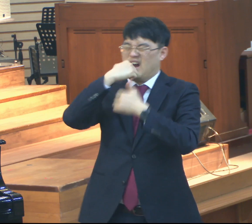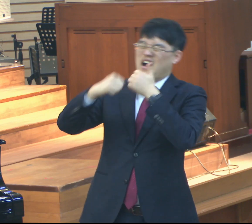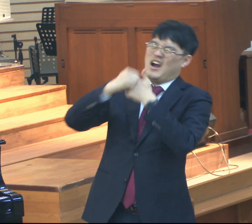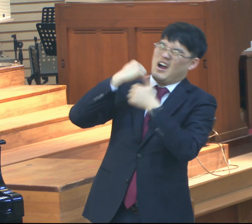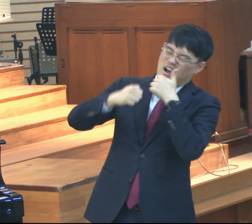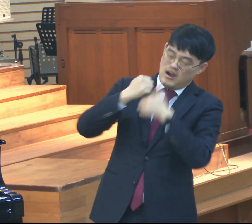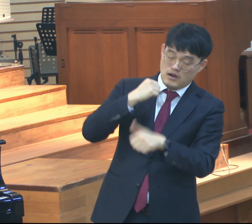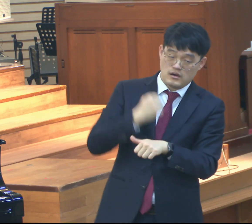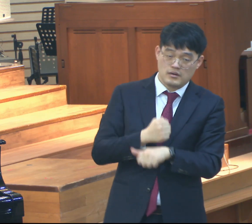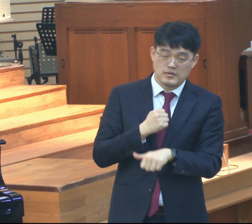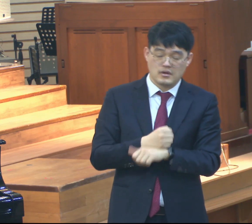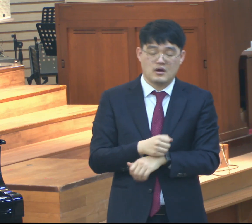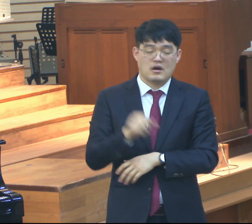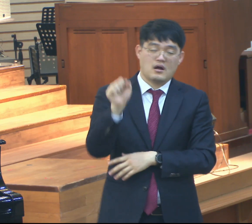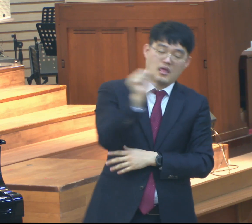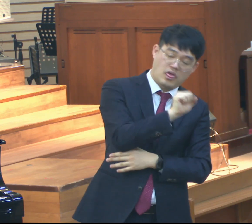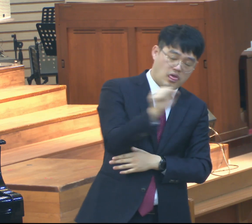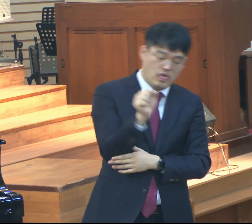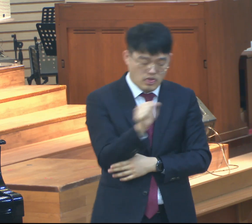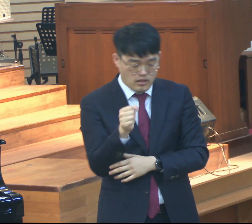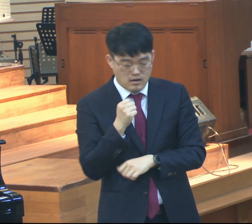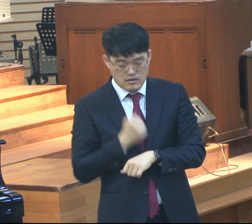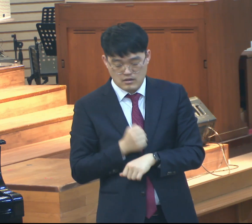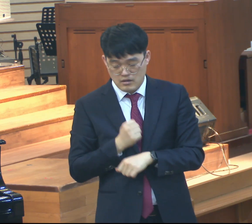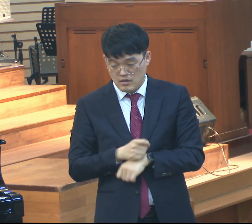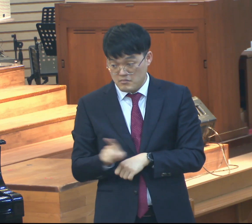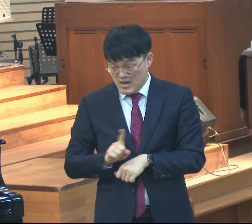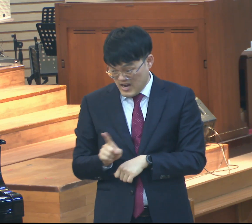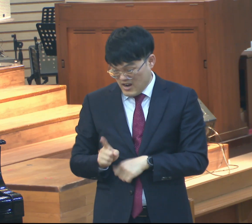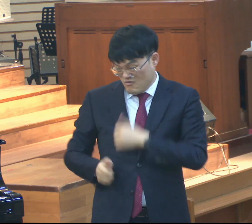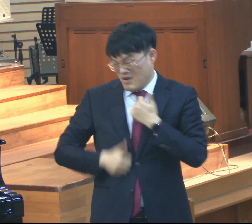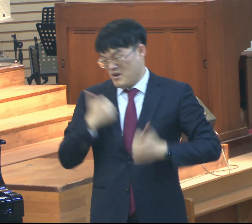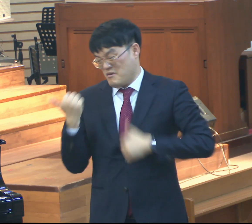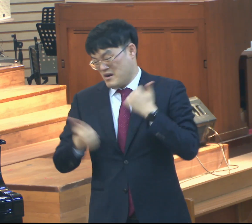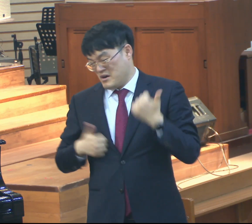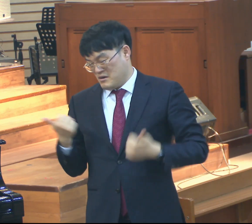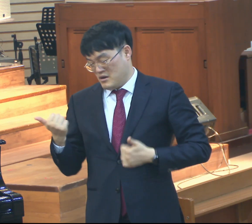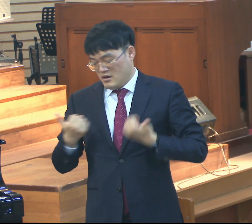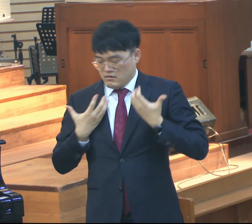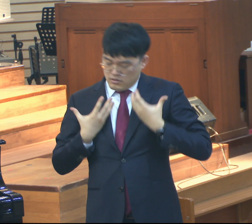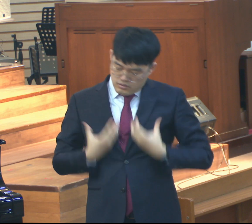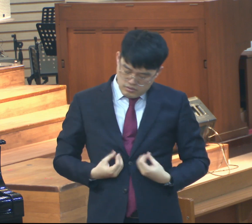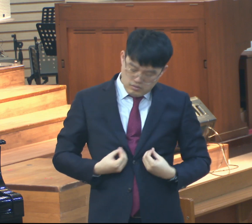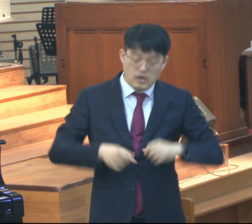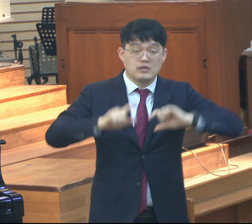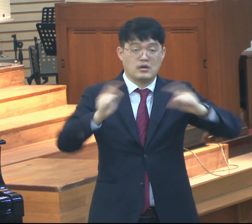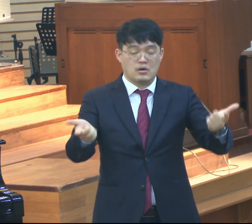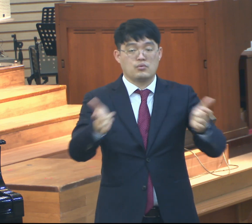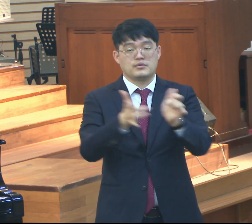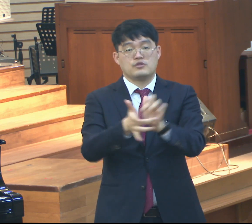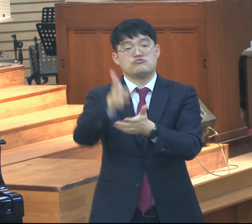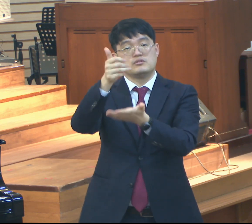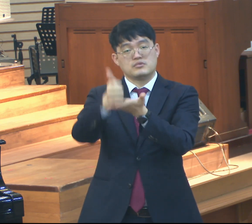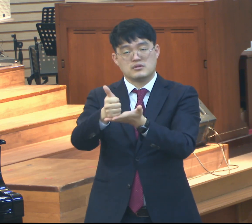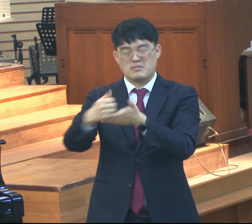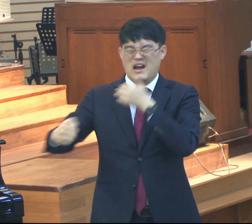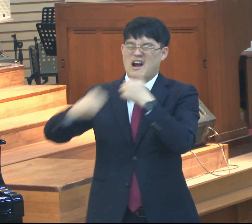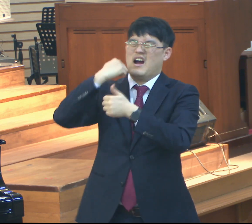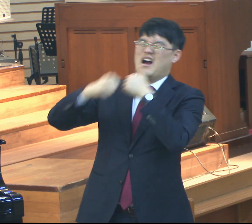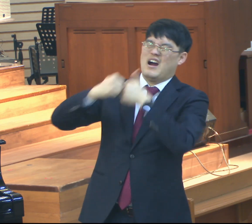중심을 잃고 과민하게 반응할 수 있지 않습니까? 그런데 예수님은 그렇게 하지 않았습니다. 폭력을 당할 때 완전히 기가 꺾일